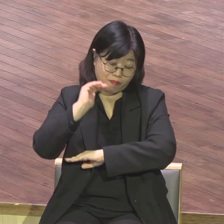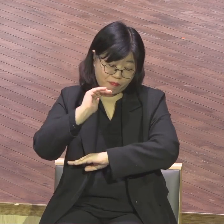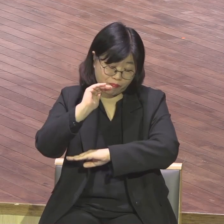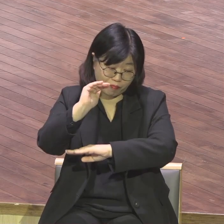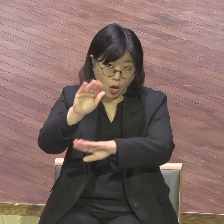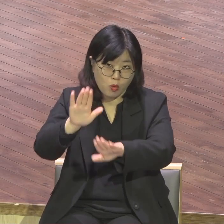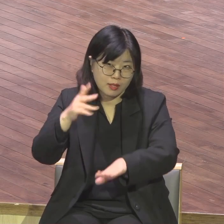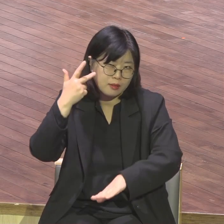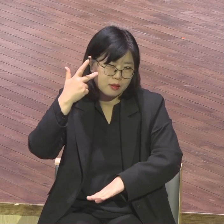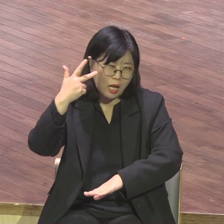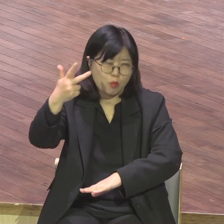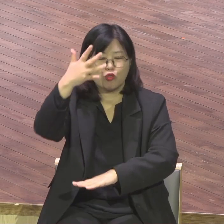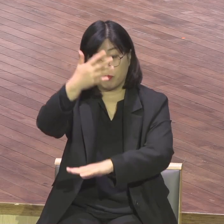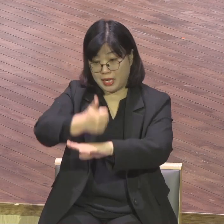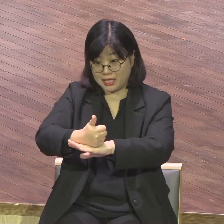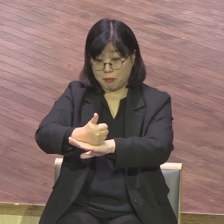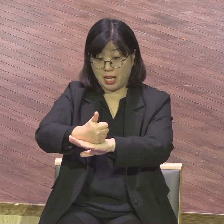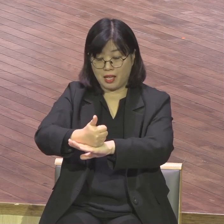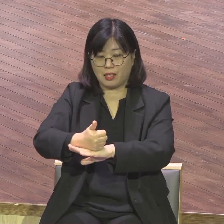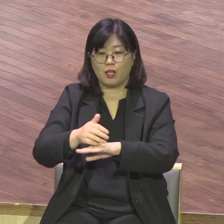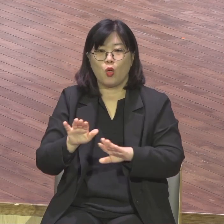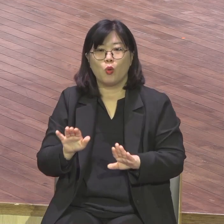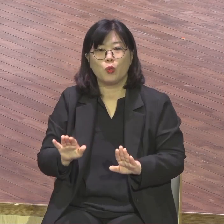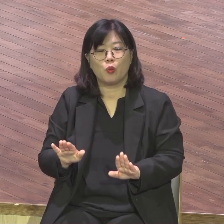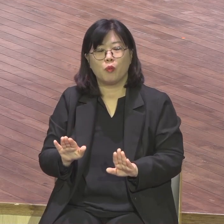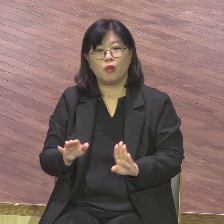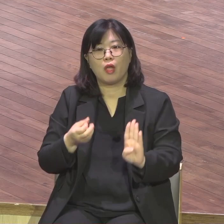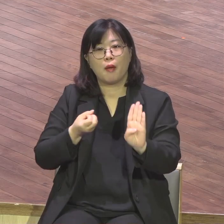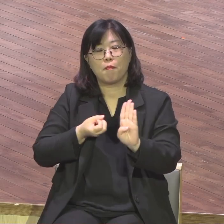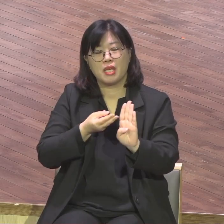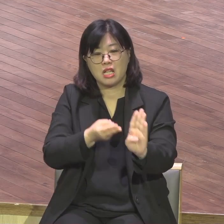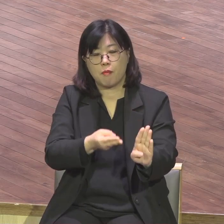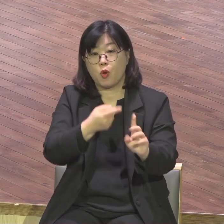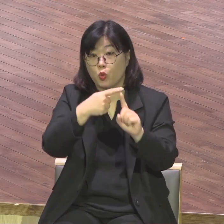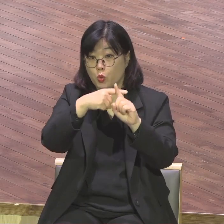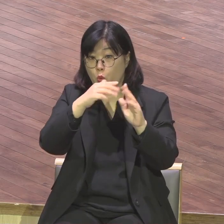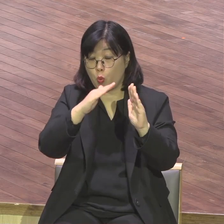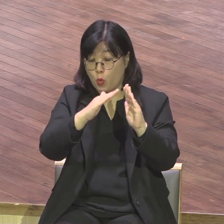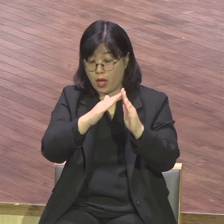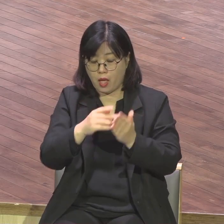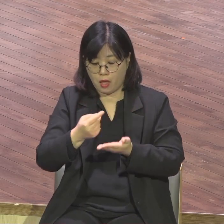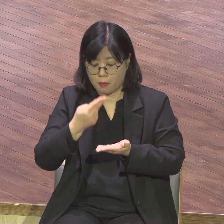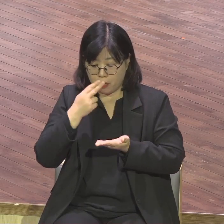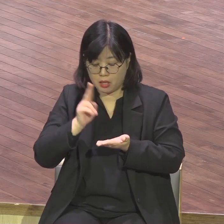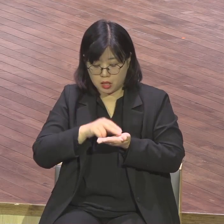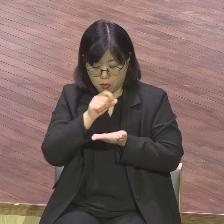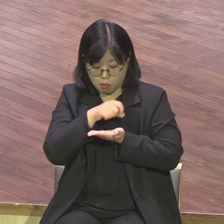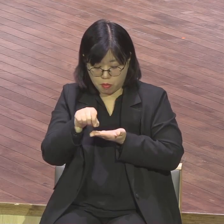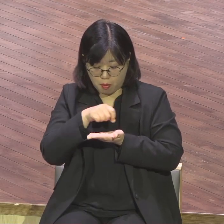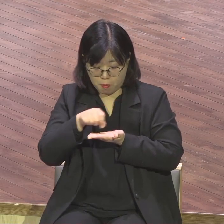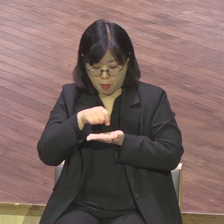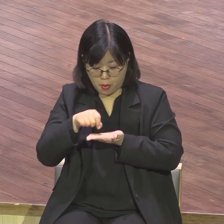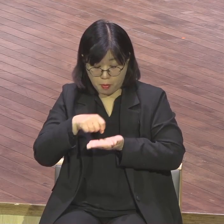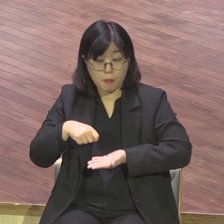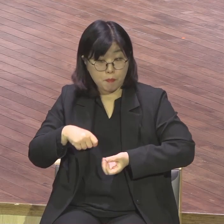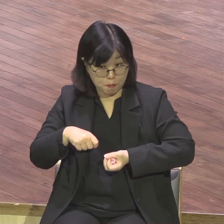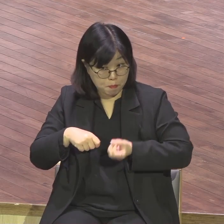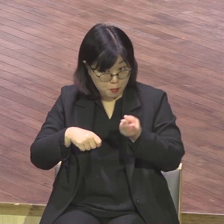빌립보 교회에 빌립보 이서를 편지를 보내면서 이 마무리를 하면서